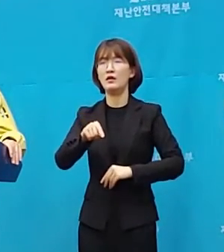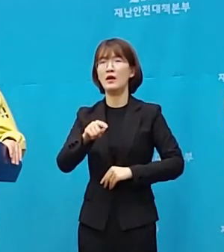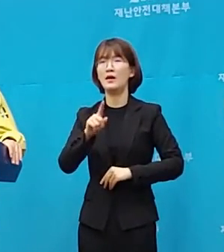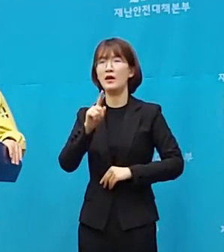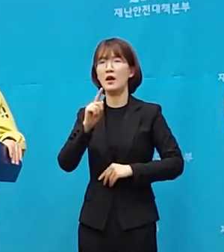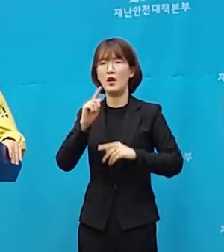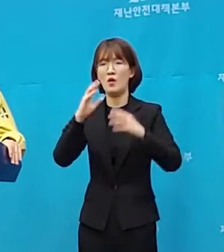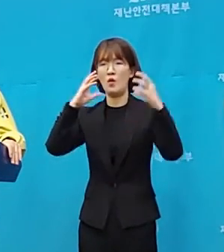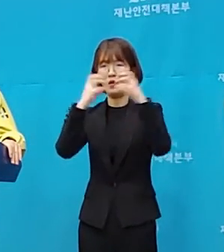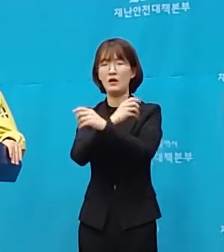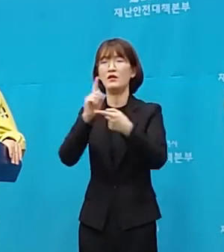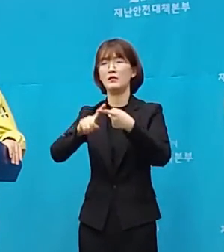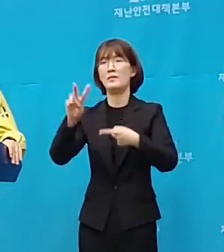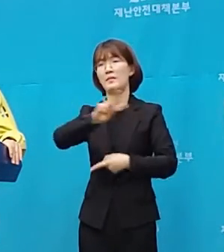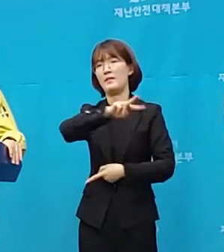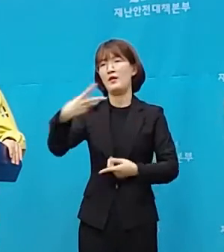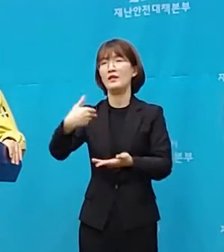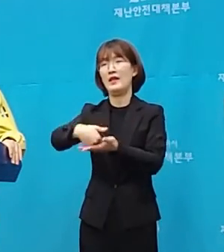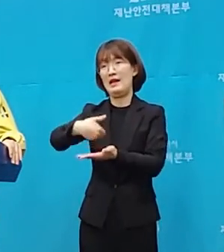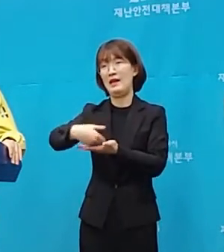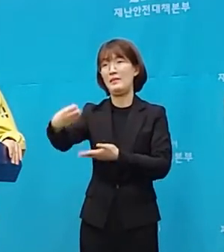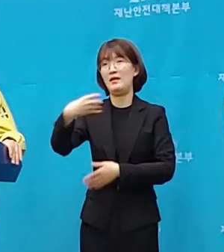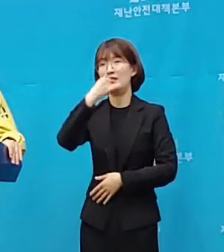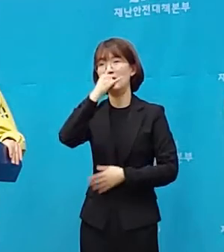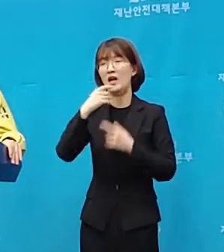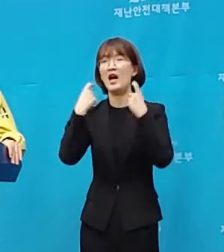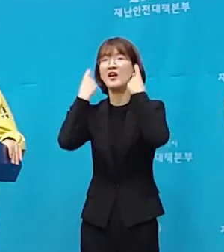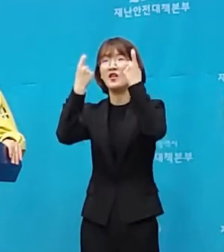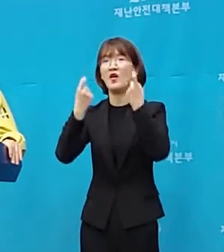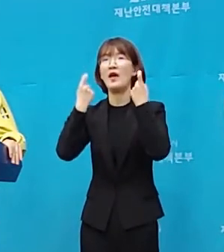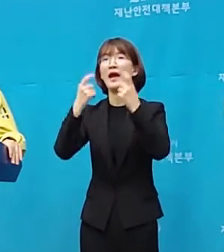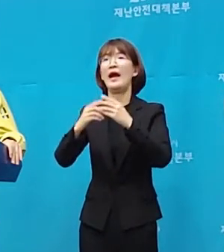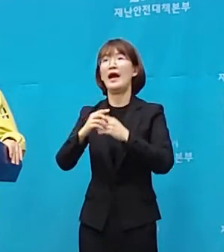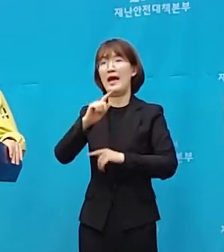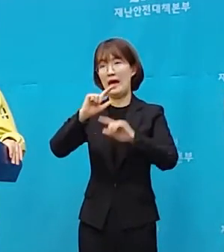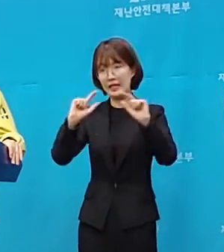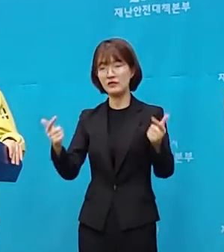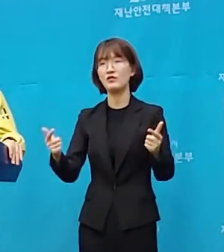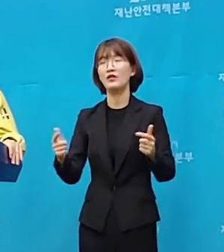있었고 그래서 확인을 해보니까 여행을 갔다 온 건 아닌 건 맞고